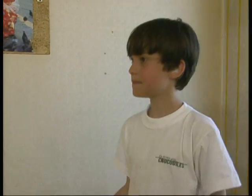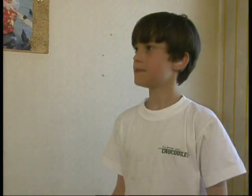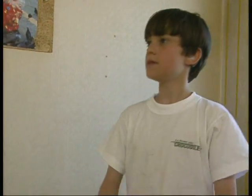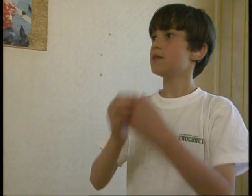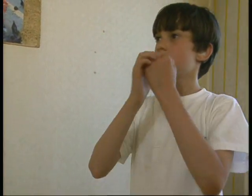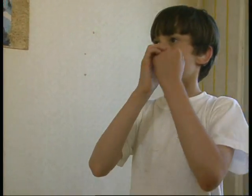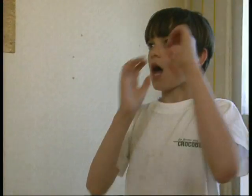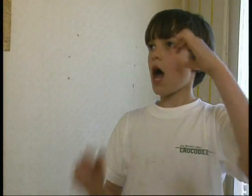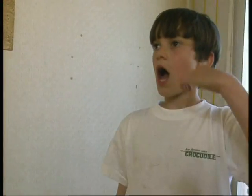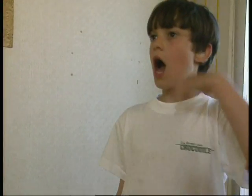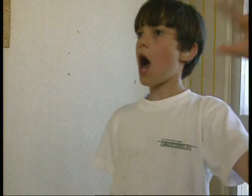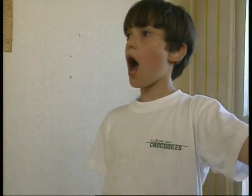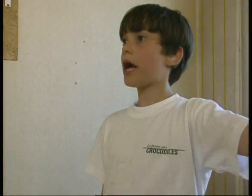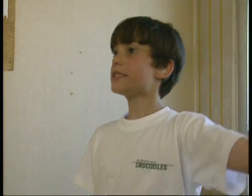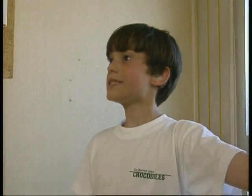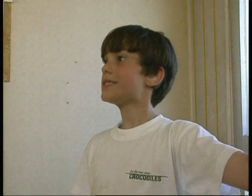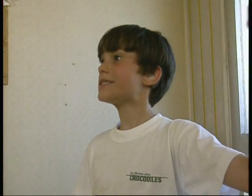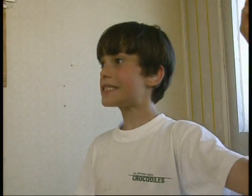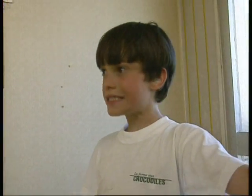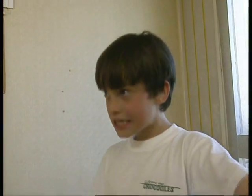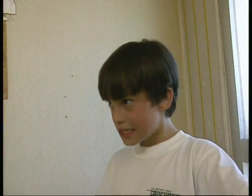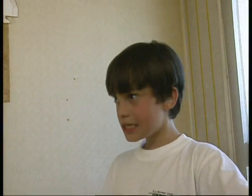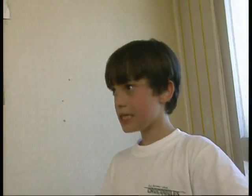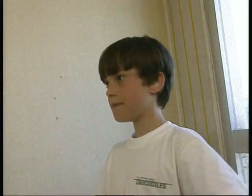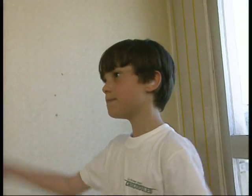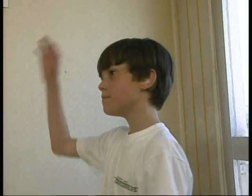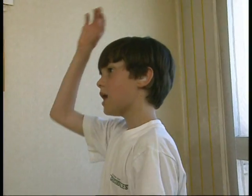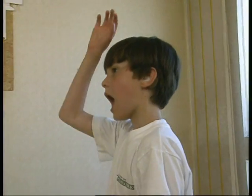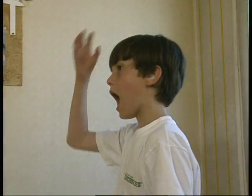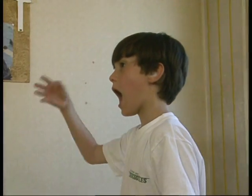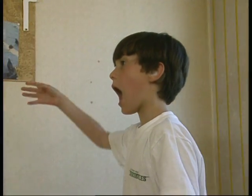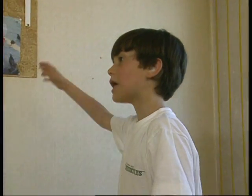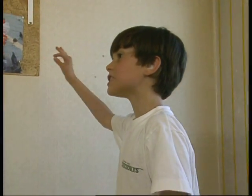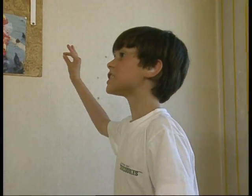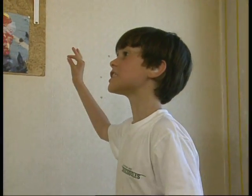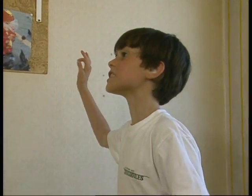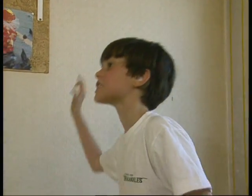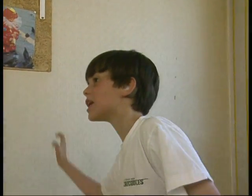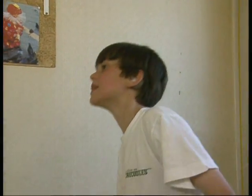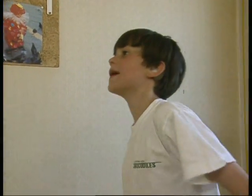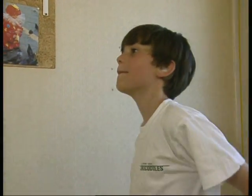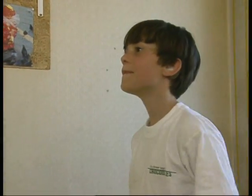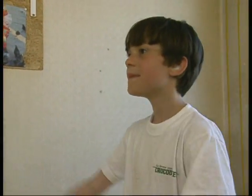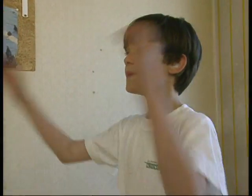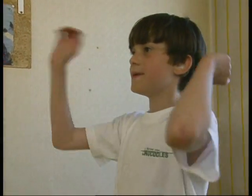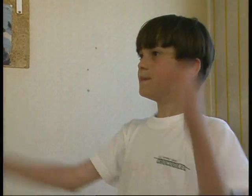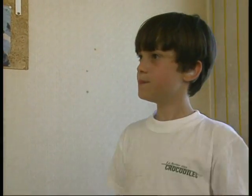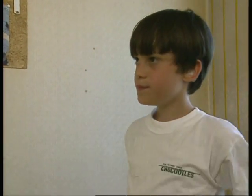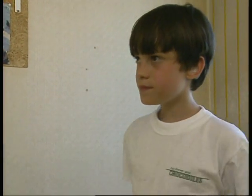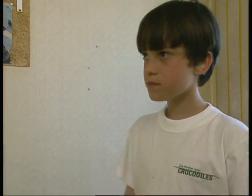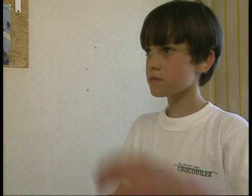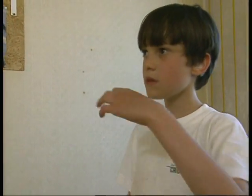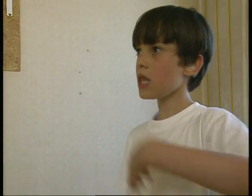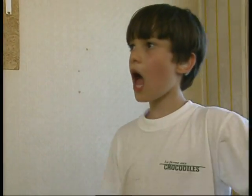Ouais, magnifique. Cola a quand même encore un retard de langage oral. Donc, par rapport à ce retard de langage oral, il va encore